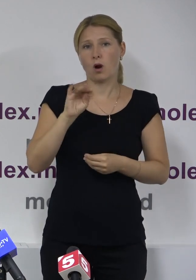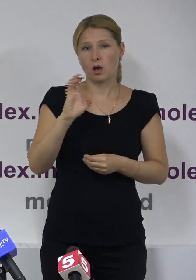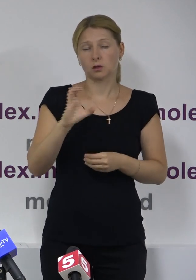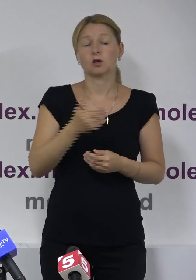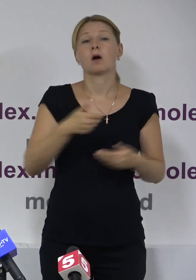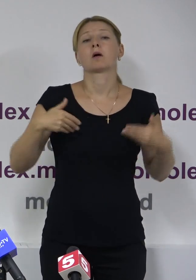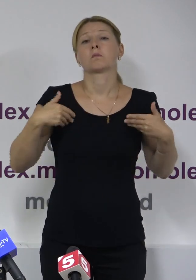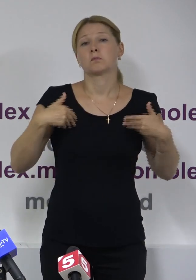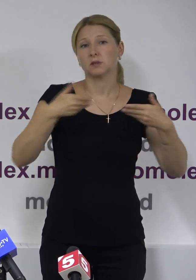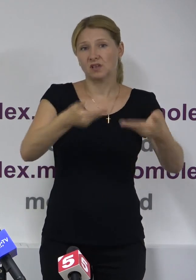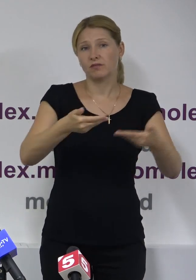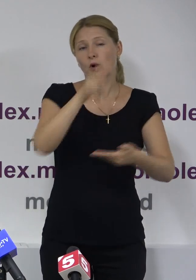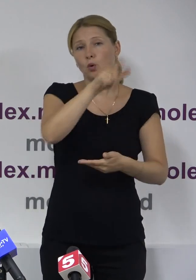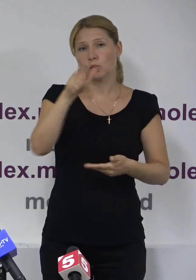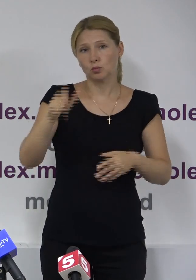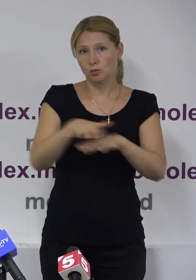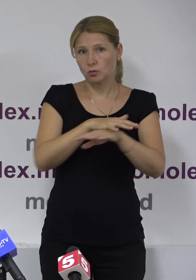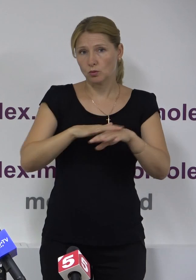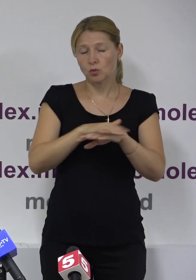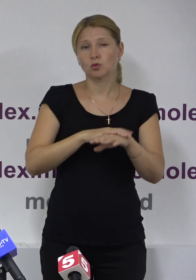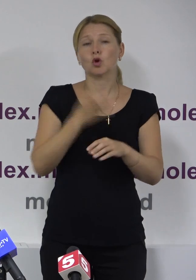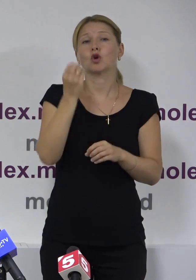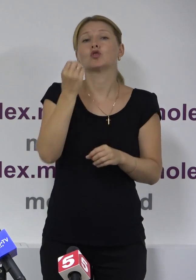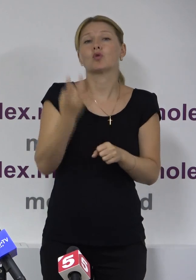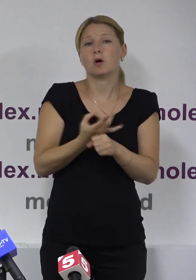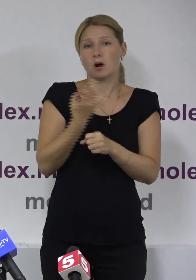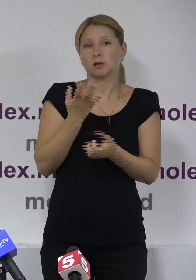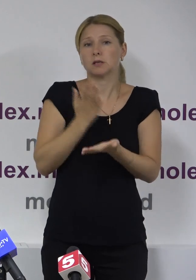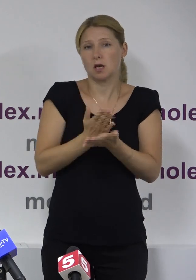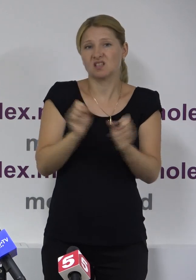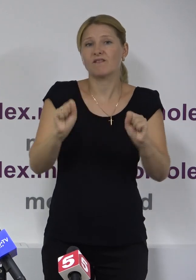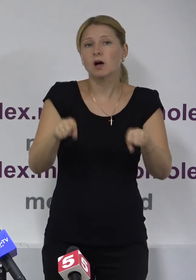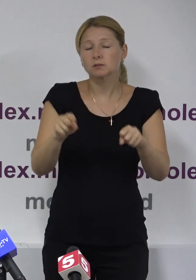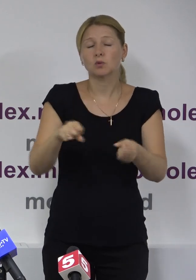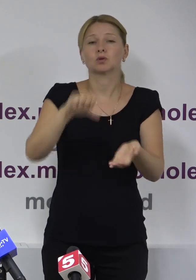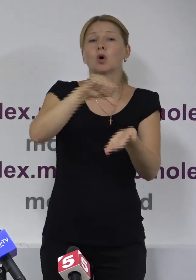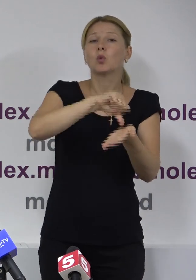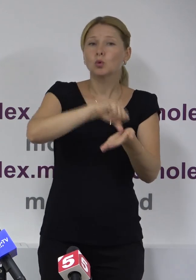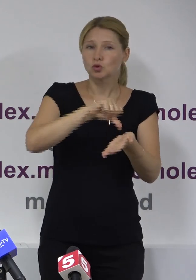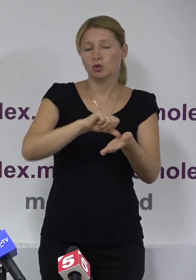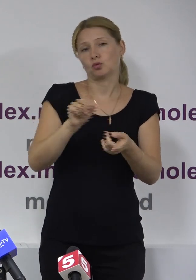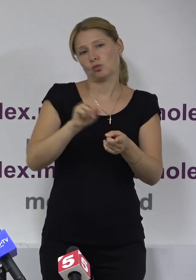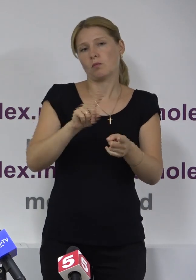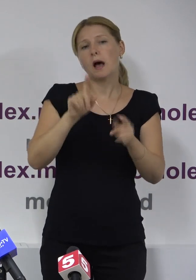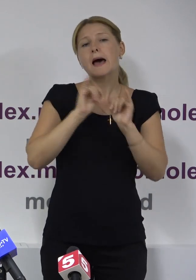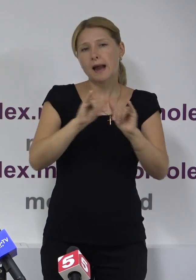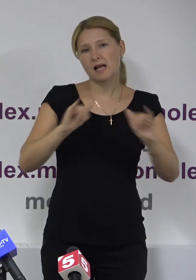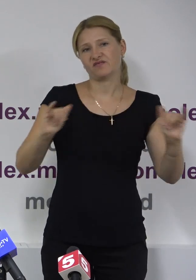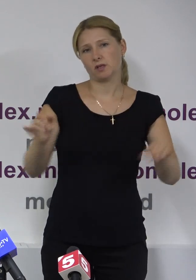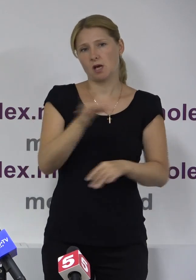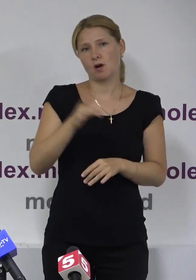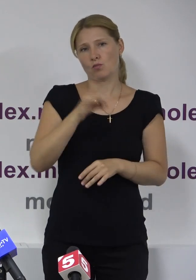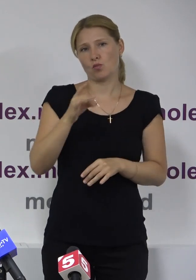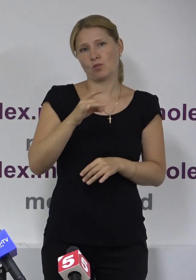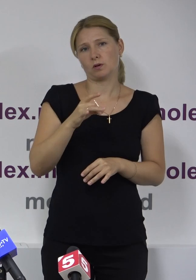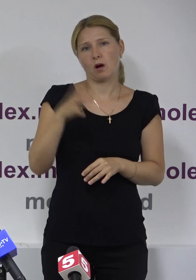felicit cetățenii că au ocazia încă o dată să contribuie, să participe la dezvoltarea democratică a țării. Trebuie să